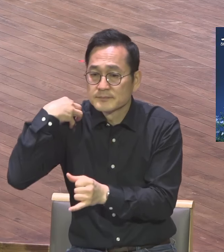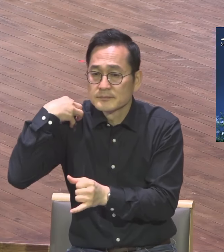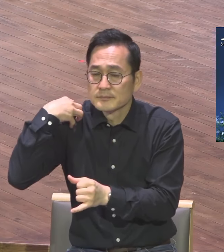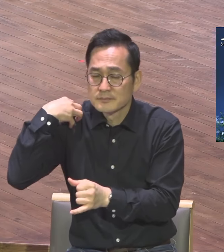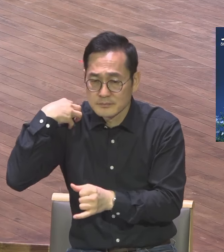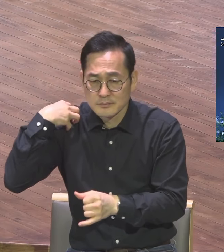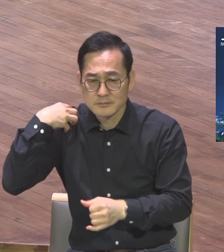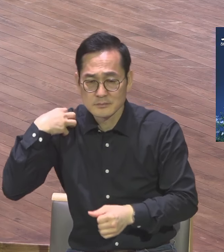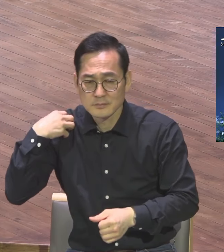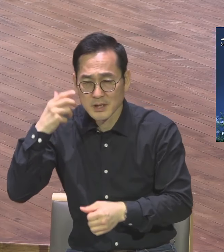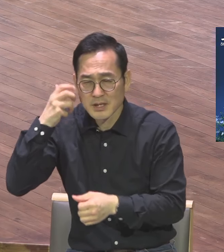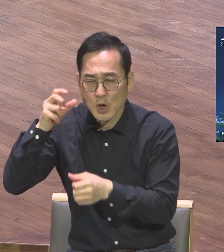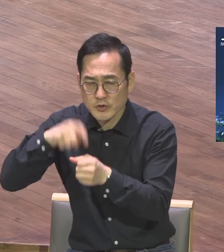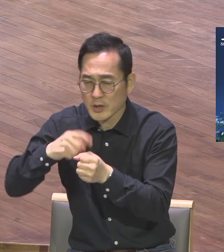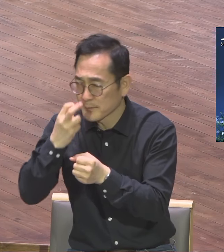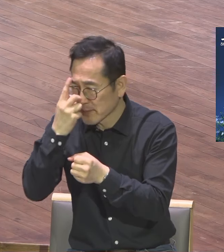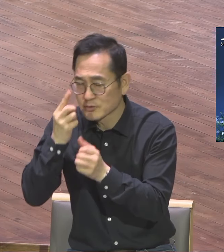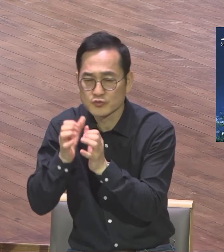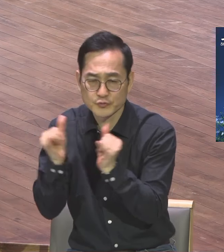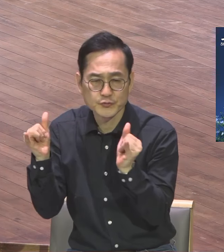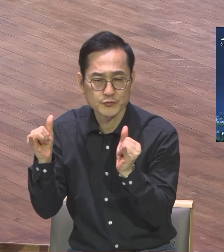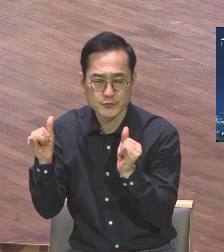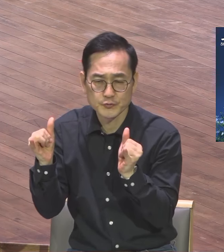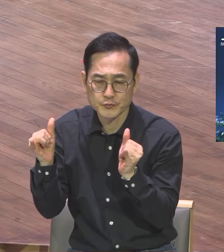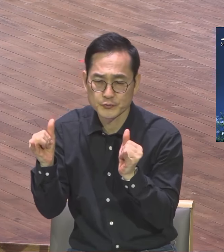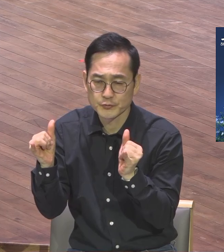한다. 영적 파수꾼의 사명.